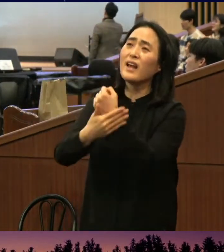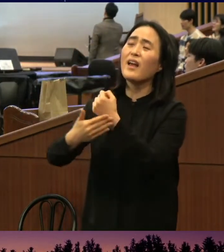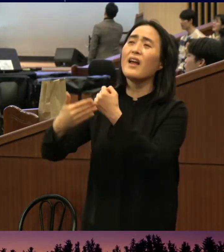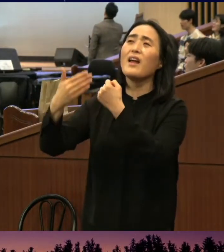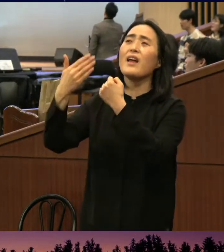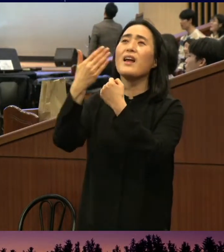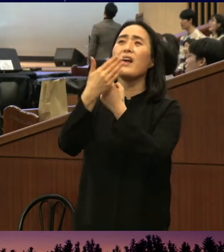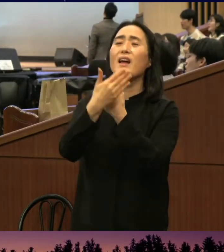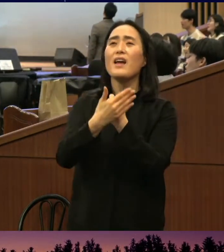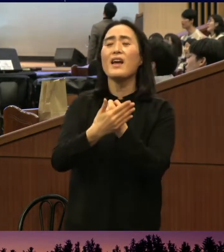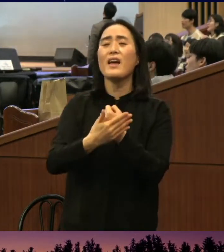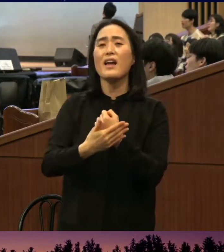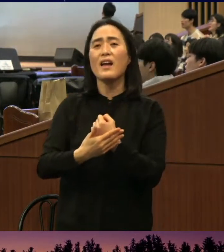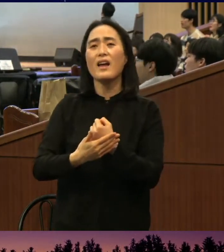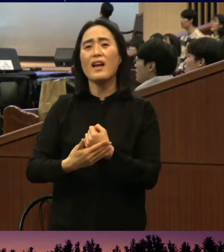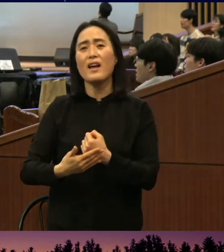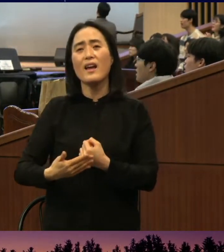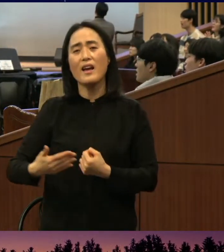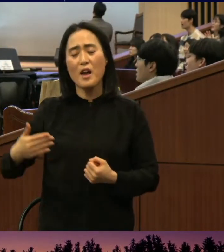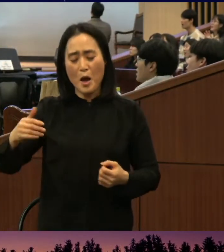그네